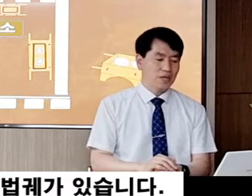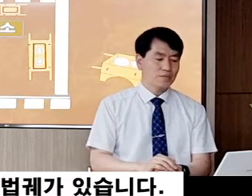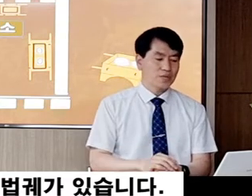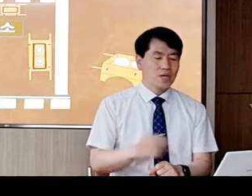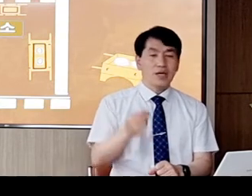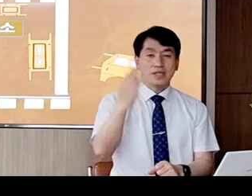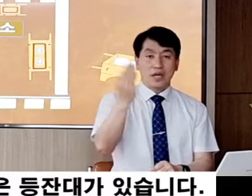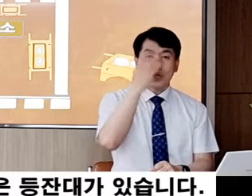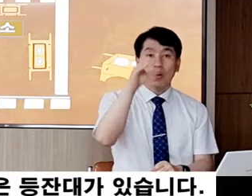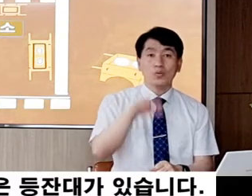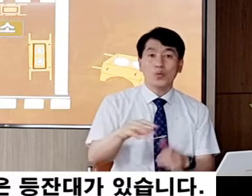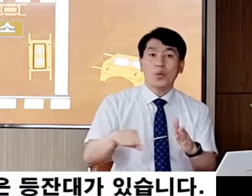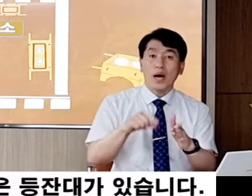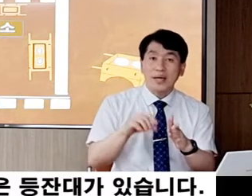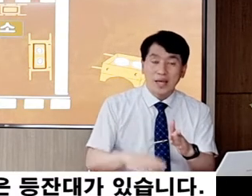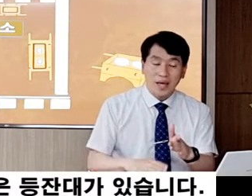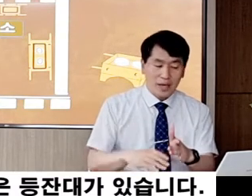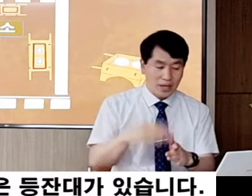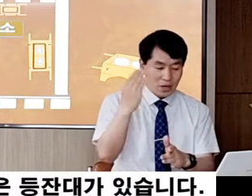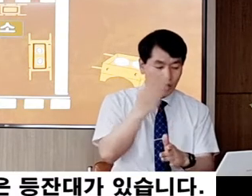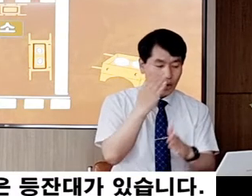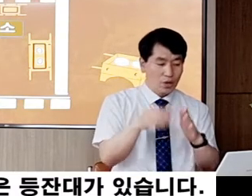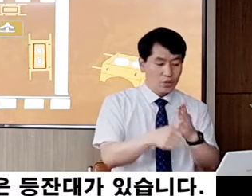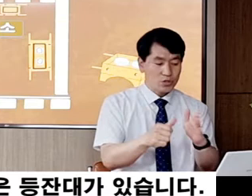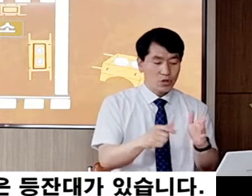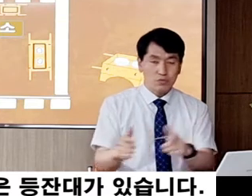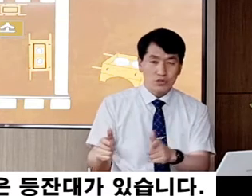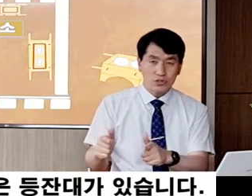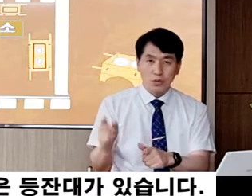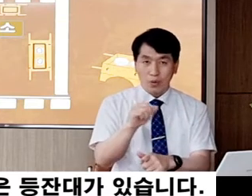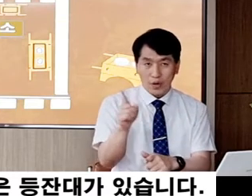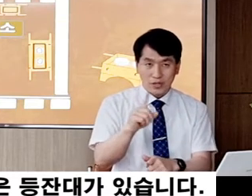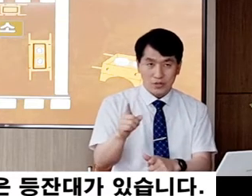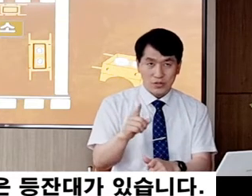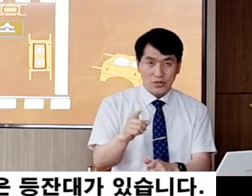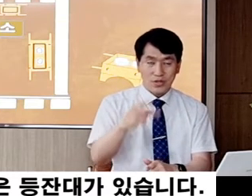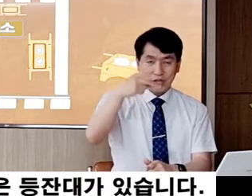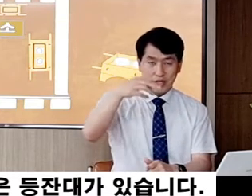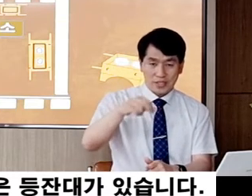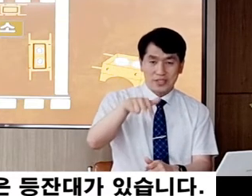있었습니다. 자, 성소 안에 성물은 뭐가 있었죠? 예,